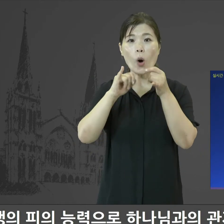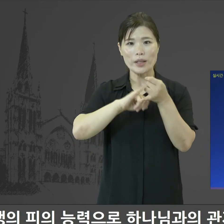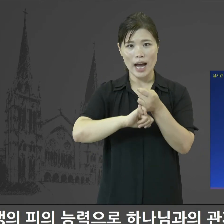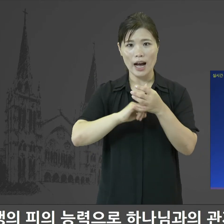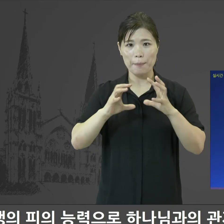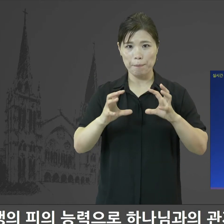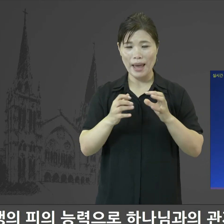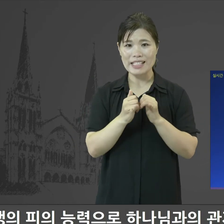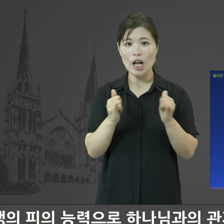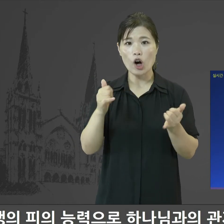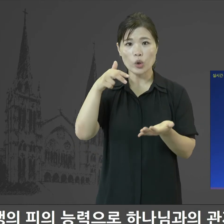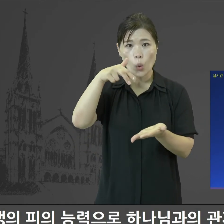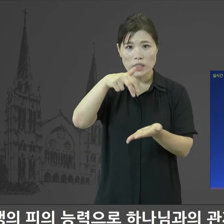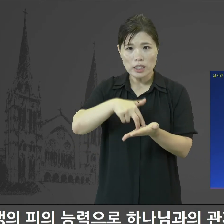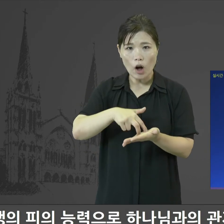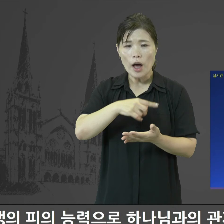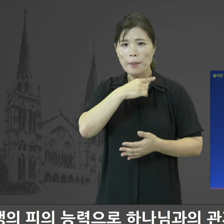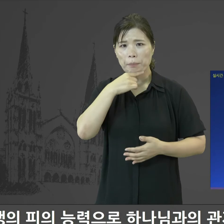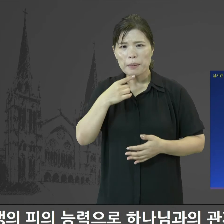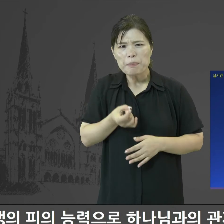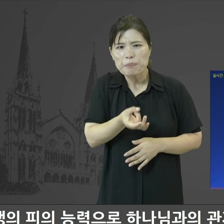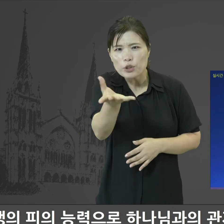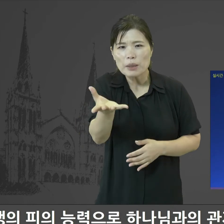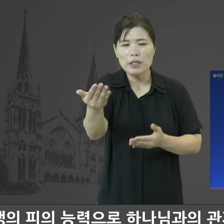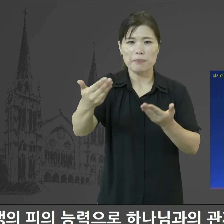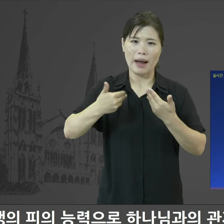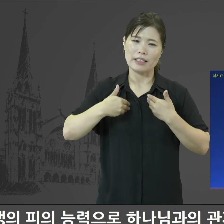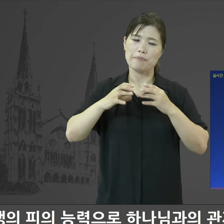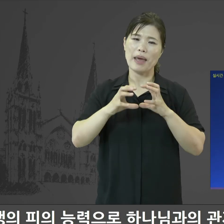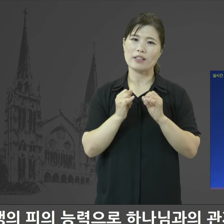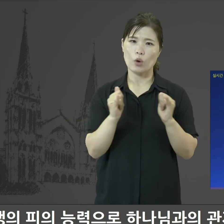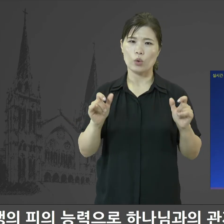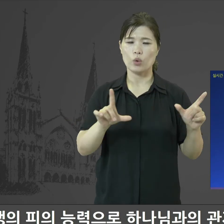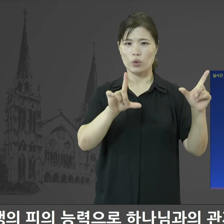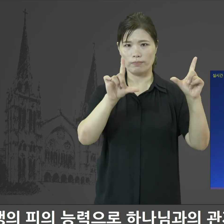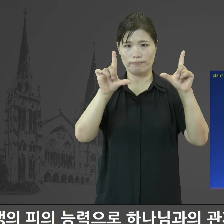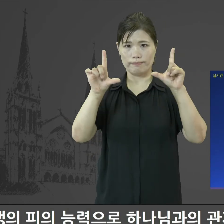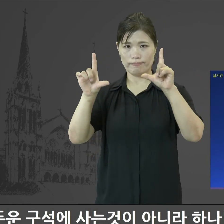백성으로서, 핏부림을 받은 백성으로서 살아가라는 것입니다.